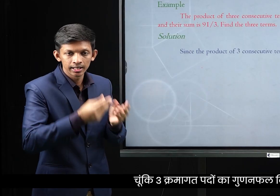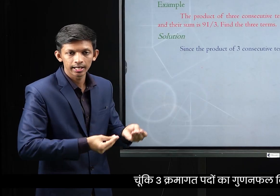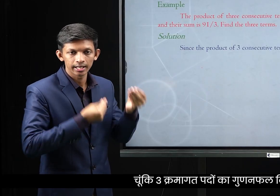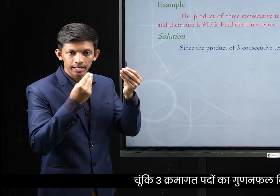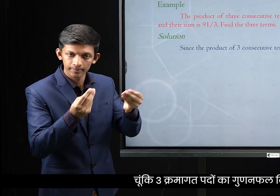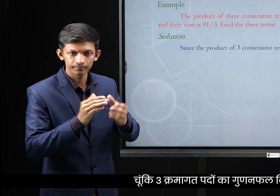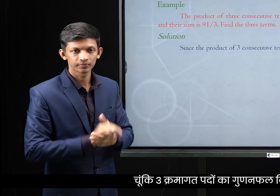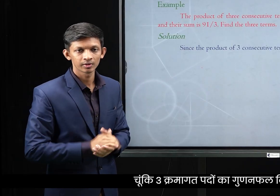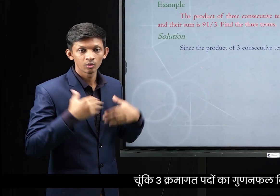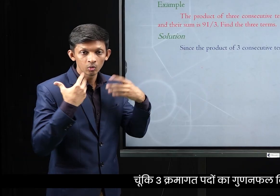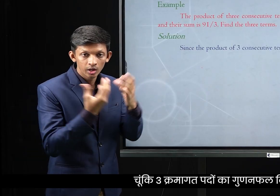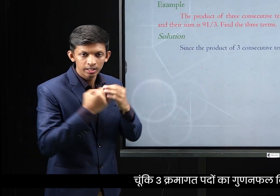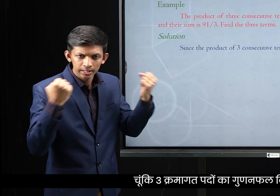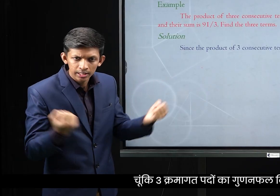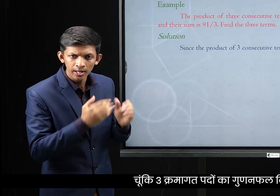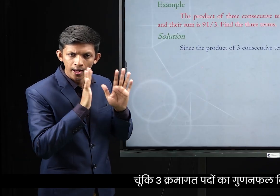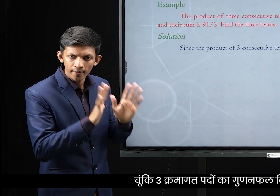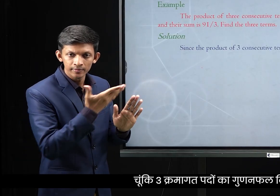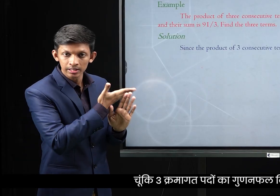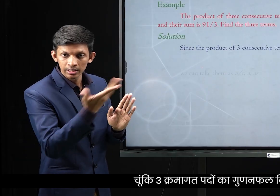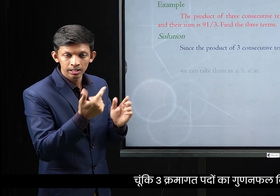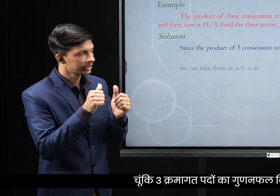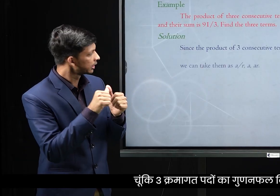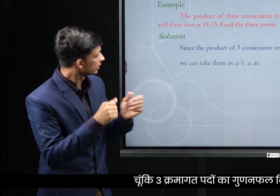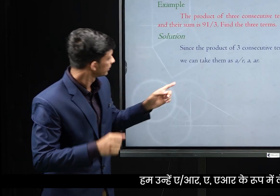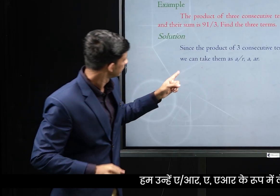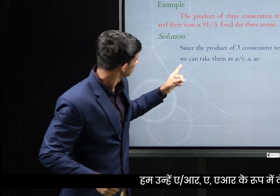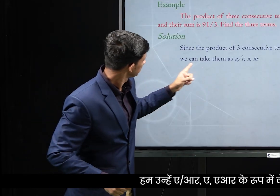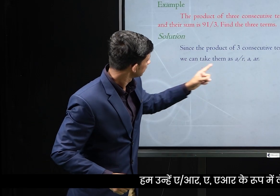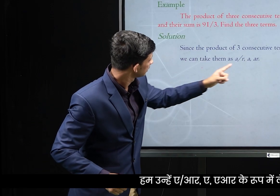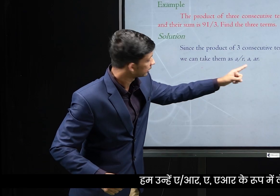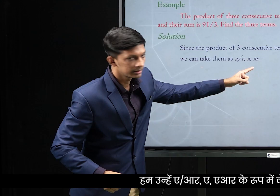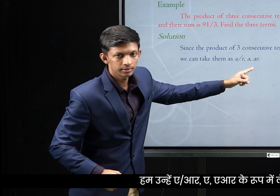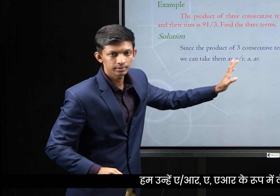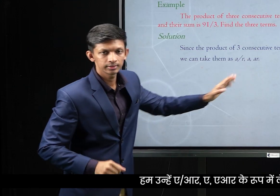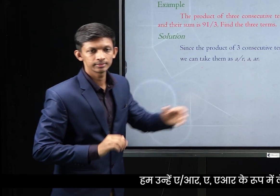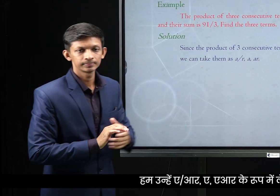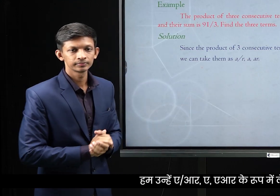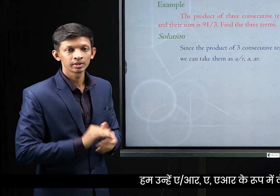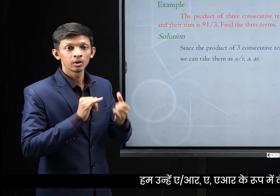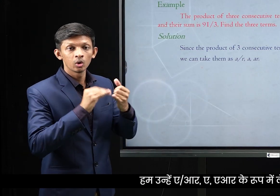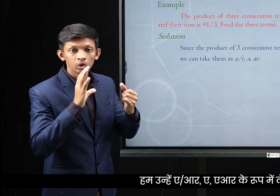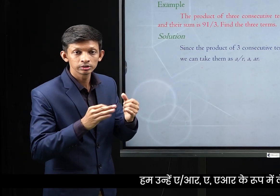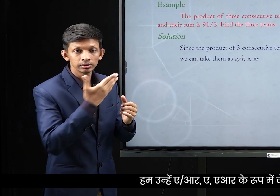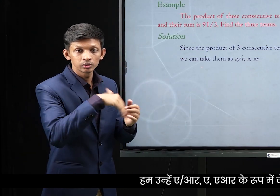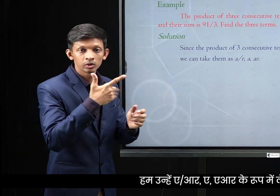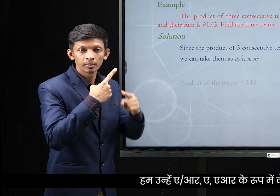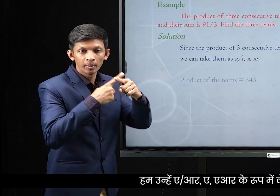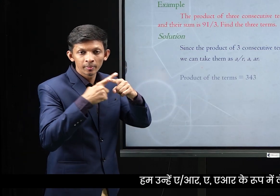चूंकि 3 क्रमगत पदों का गुणनफल दिया जाता है हम उन्हें a/r, AR के रूप में ले सकते